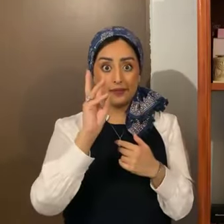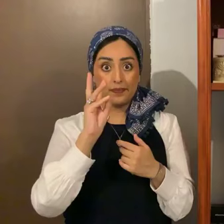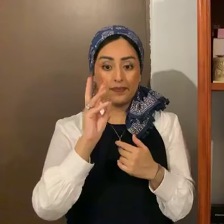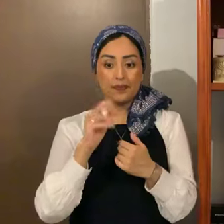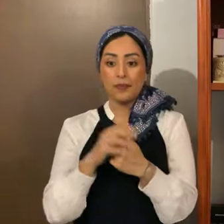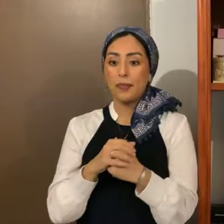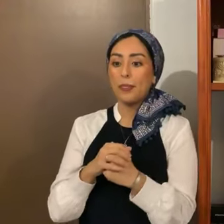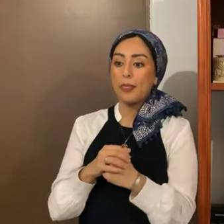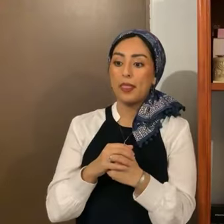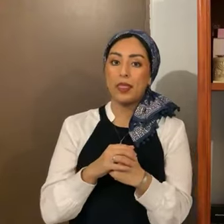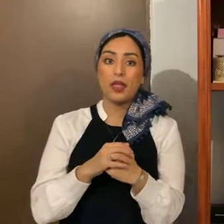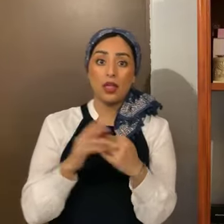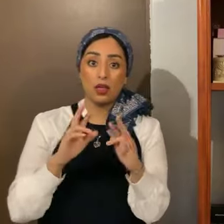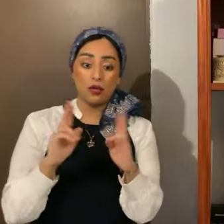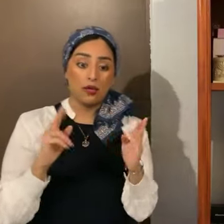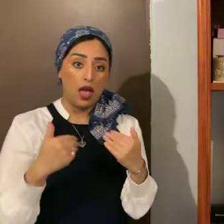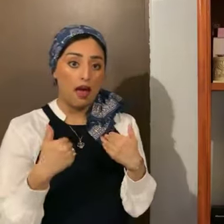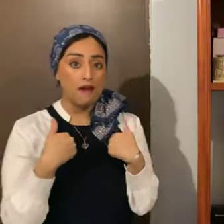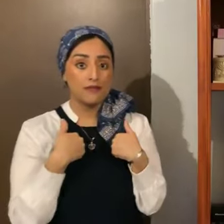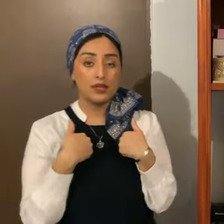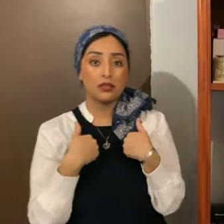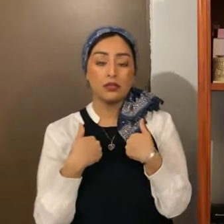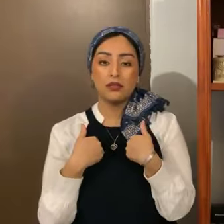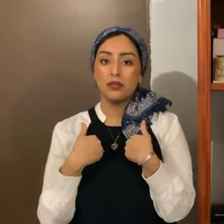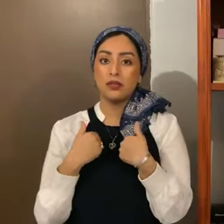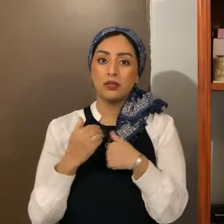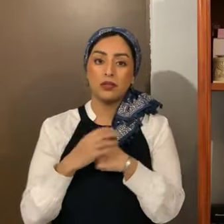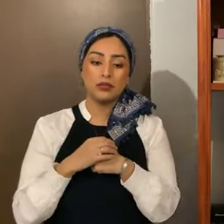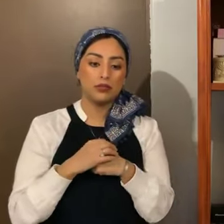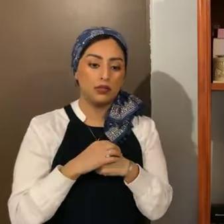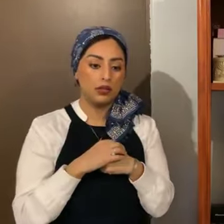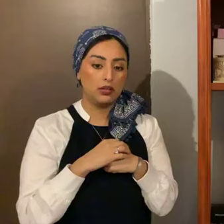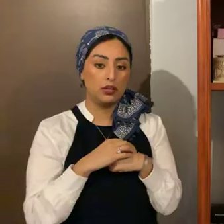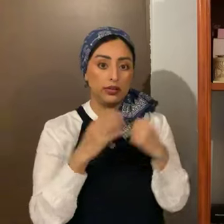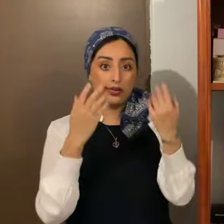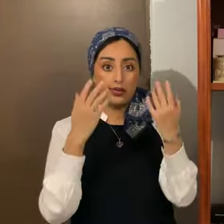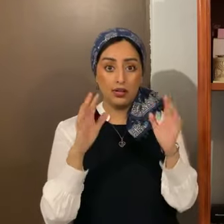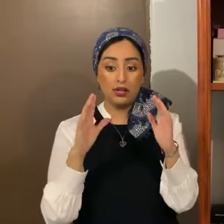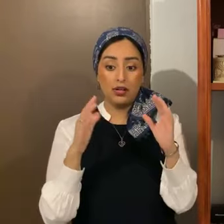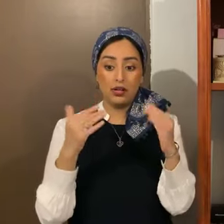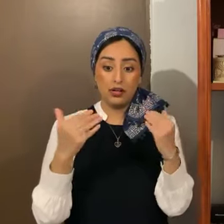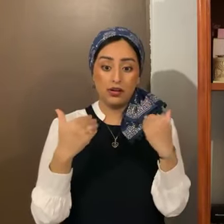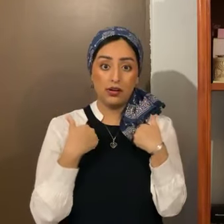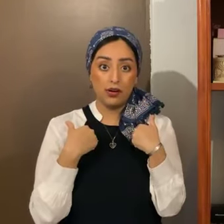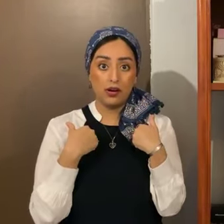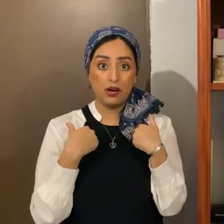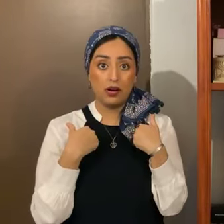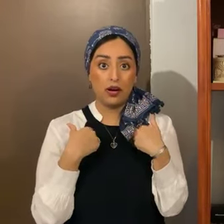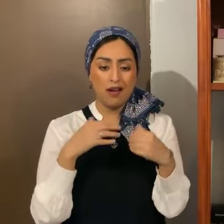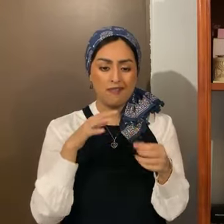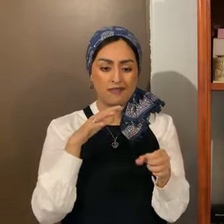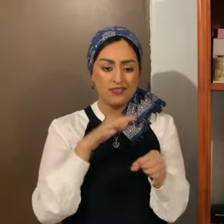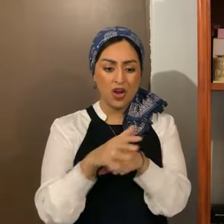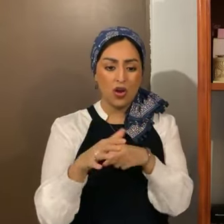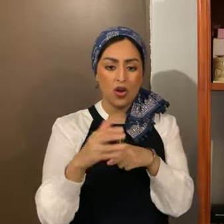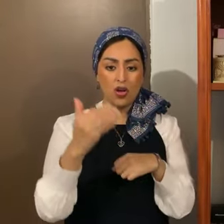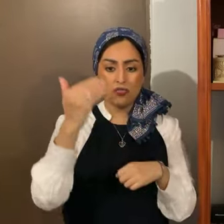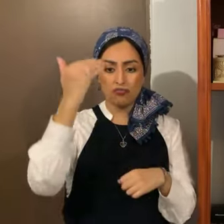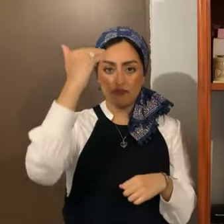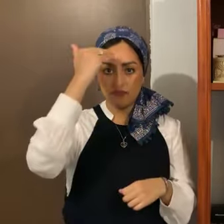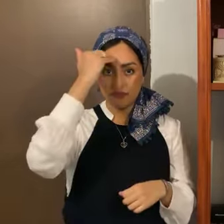ya teniendo, fíjense muy bien, puedes ir anotando, teniendo la plena